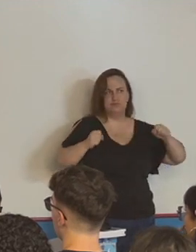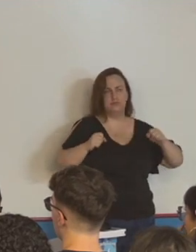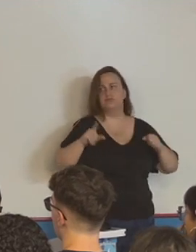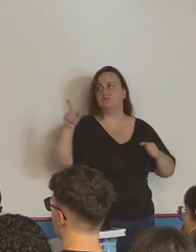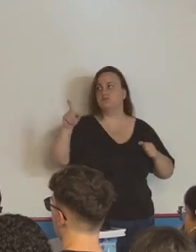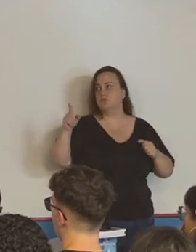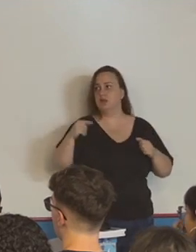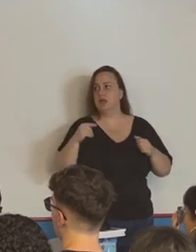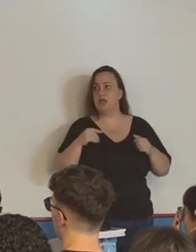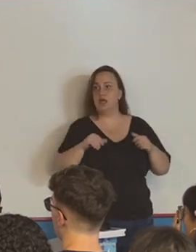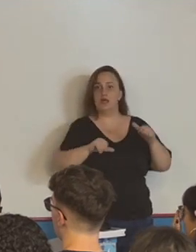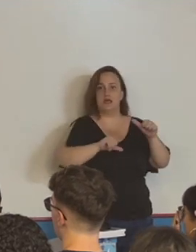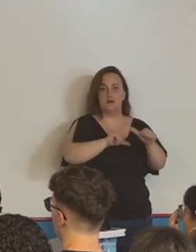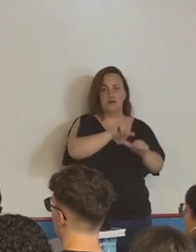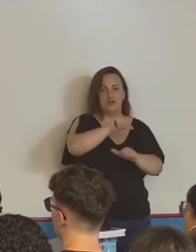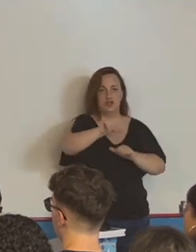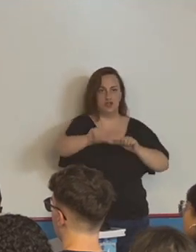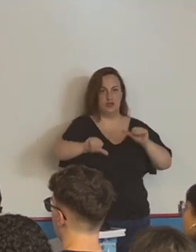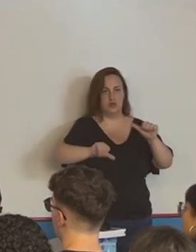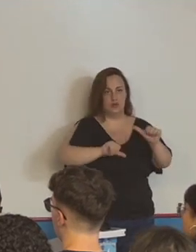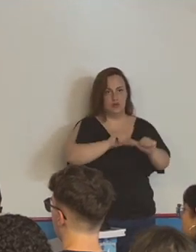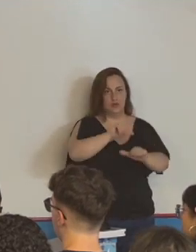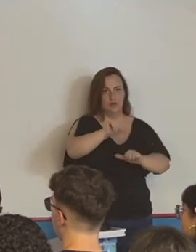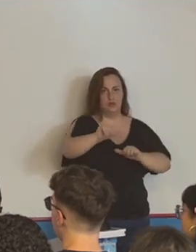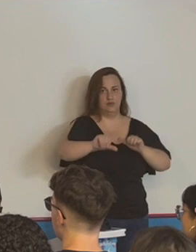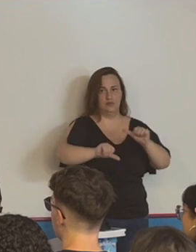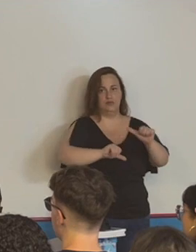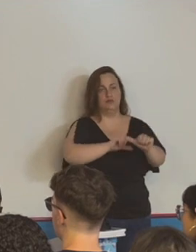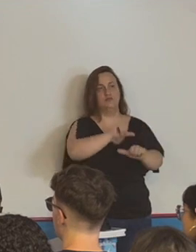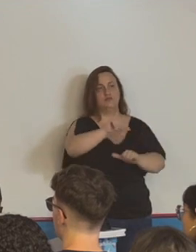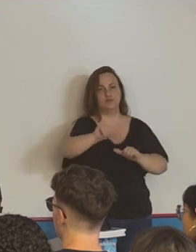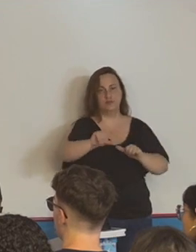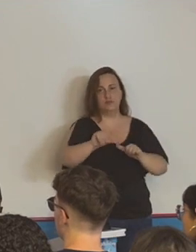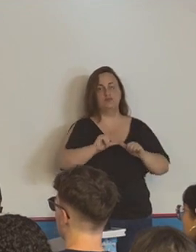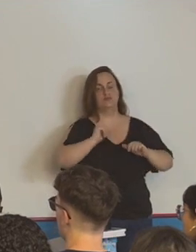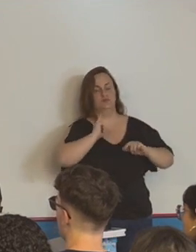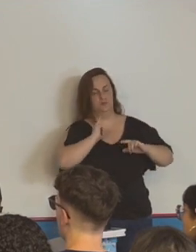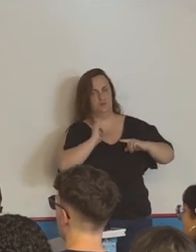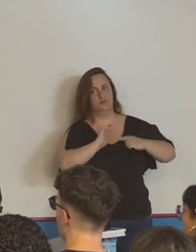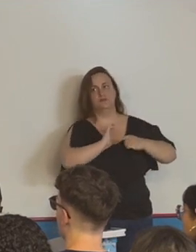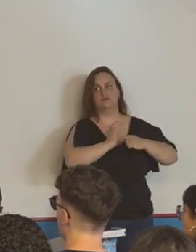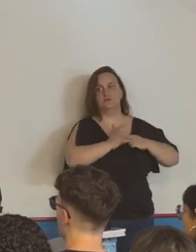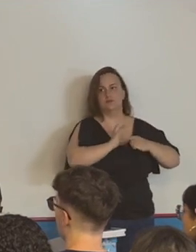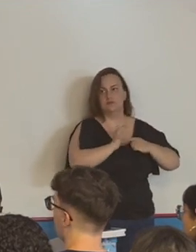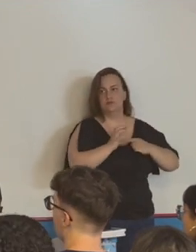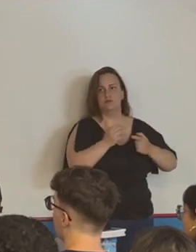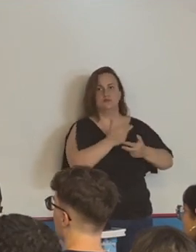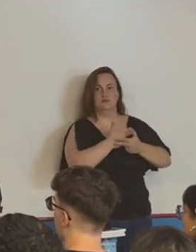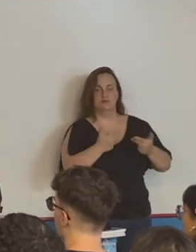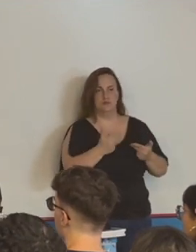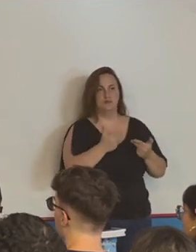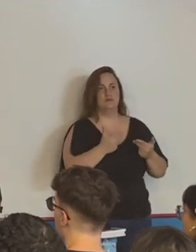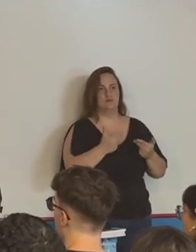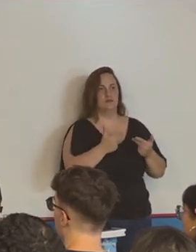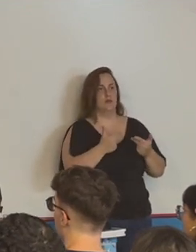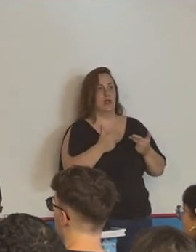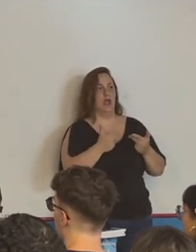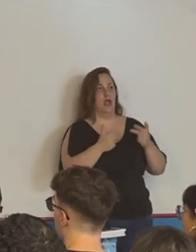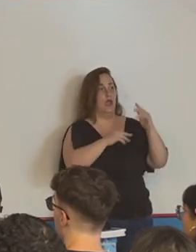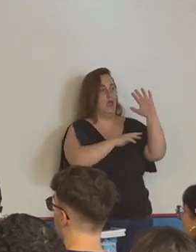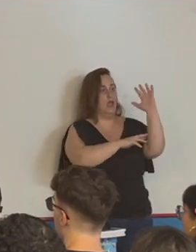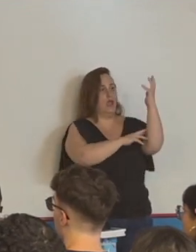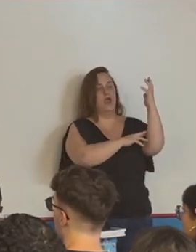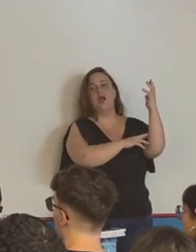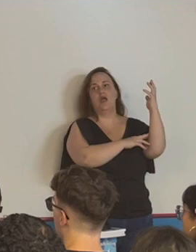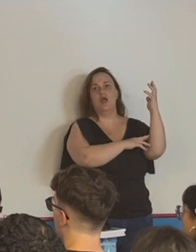uma estrutura que gira aqui, né, que tem esse motor e tal, e aí um troncão de árvore aqui, esses